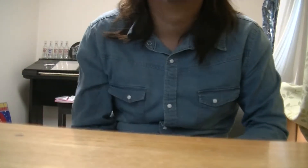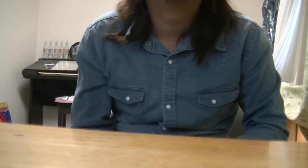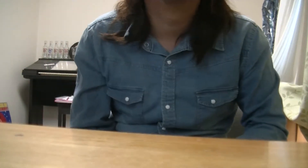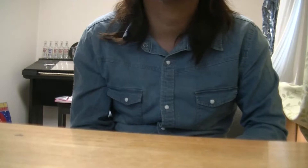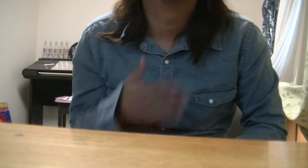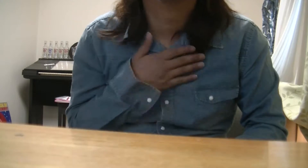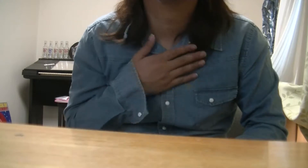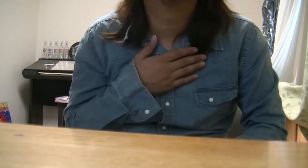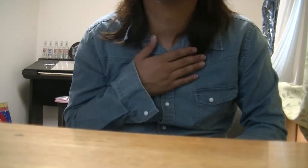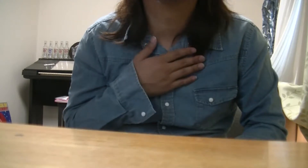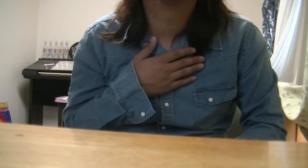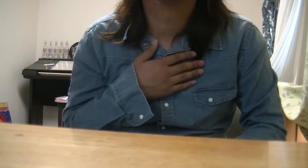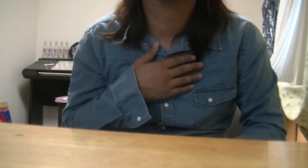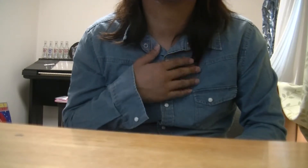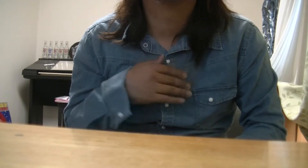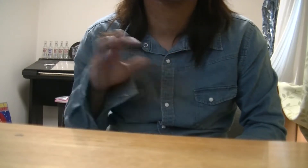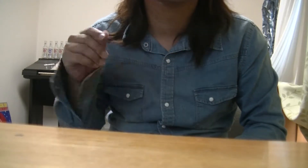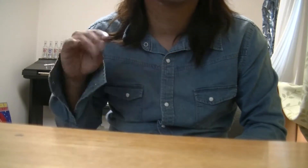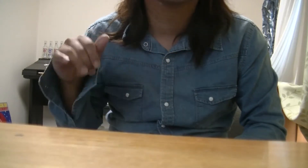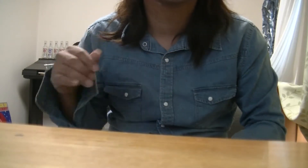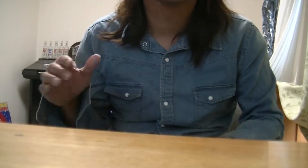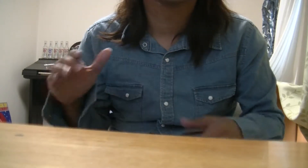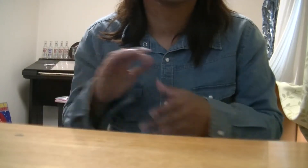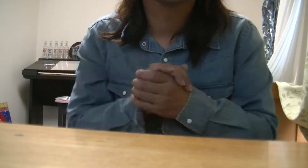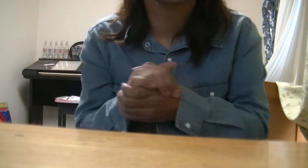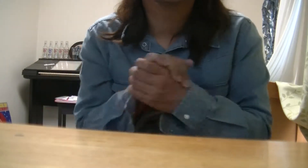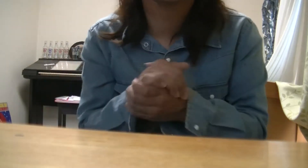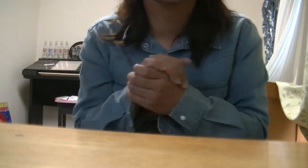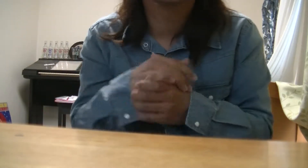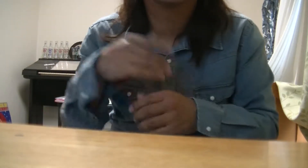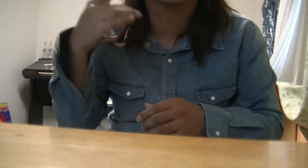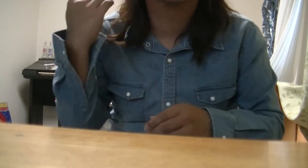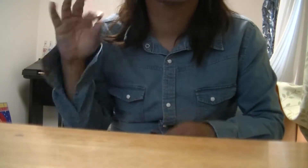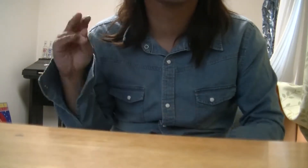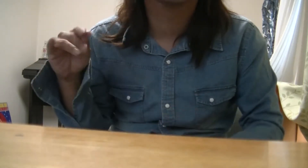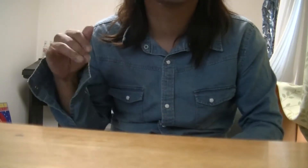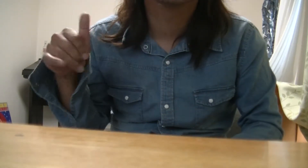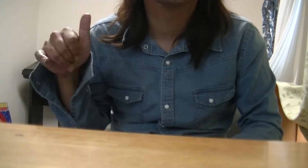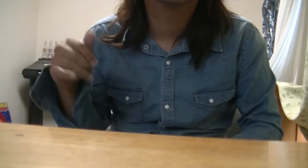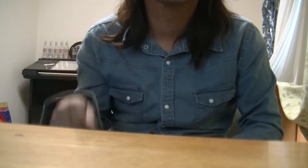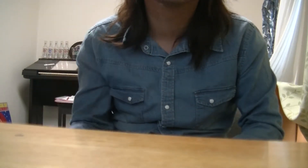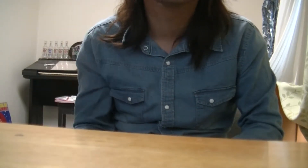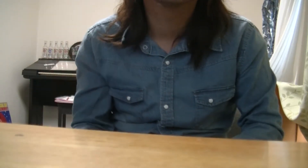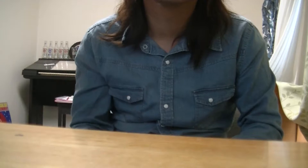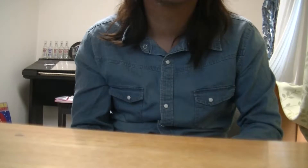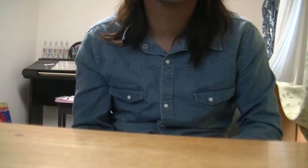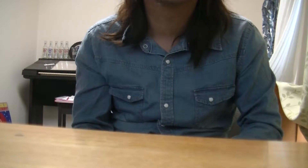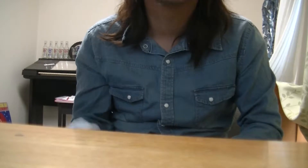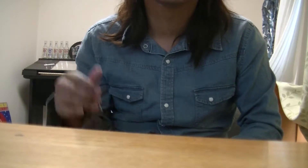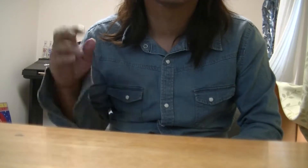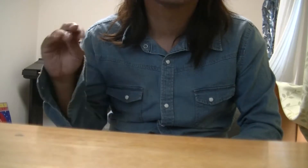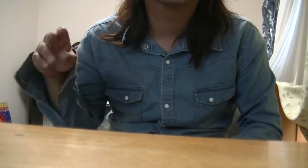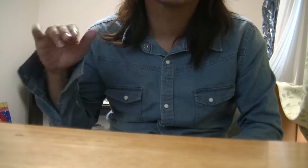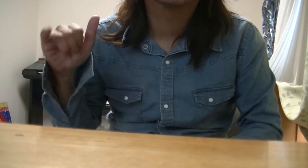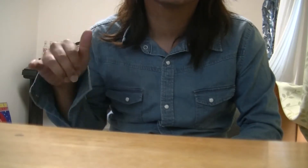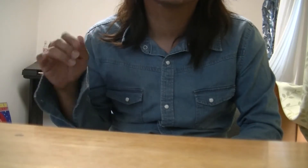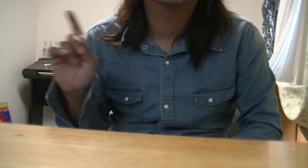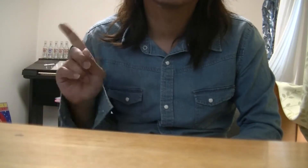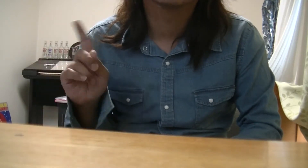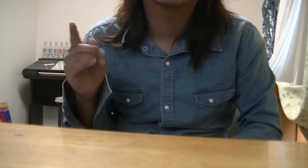私佳代さんと同じ高校に通っている鴨頭と申しますけど、佳代さんいらっしゃいますかって。いるけど何の